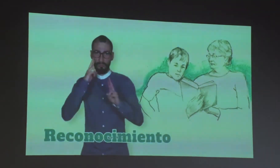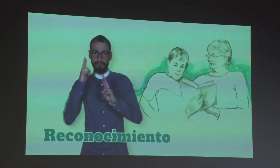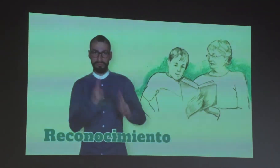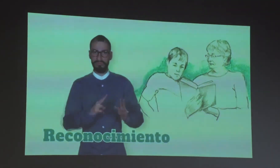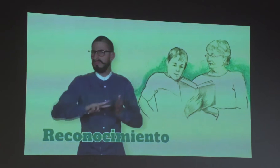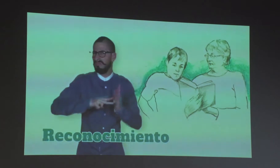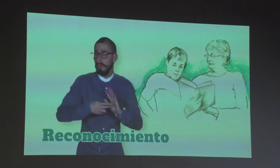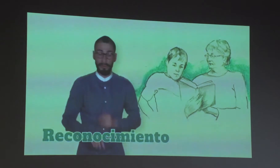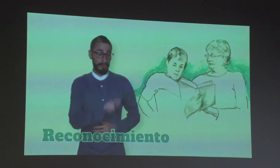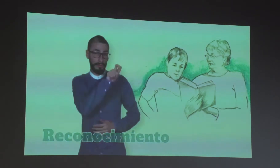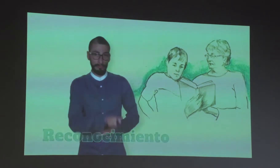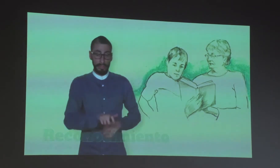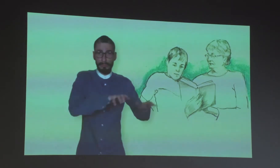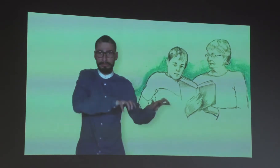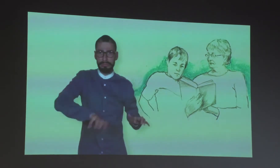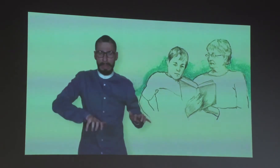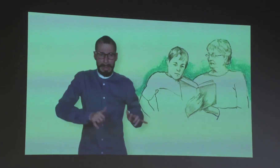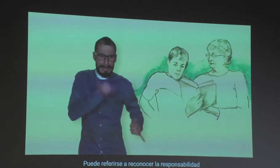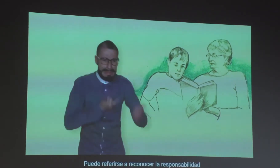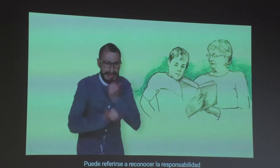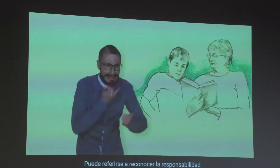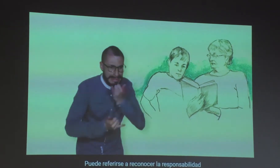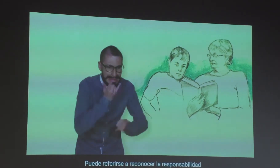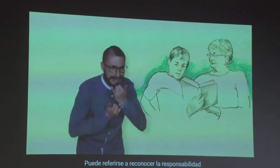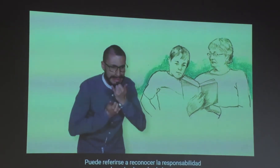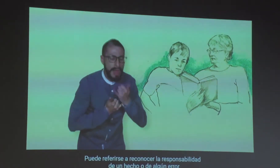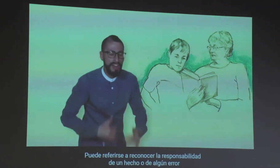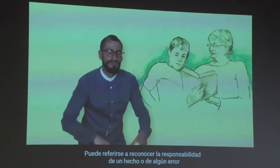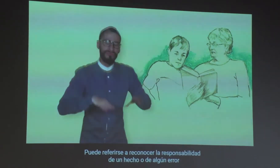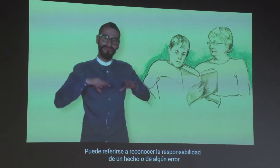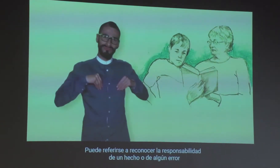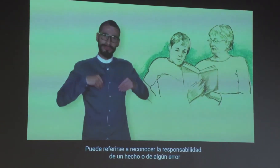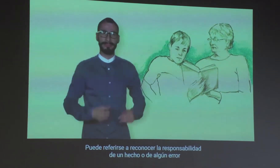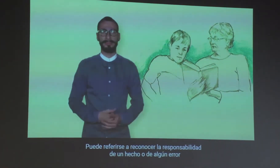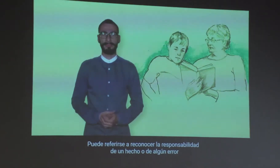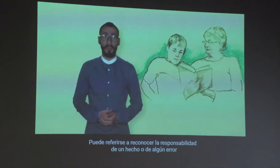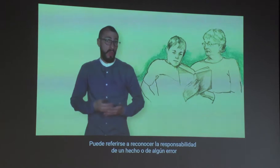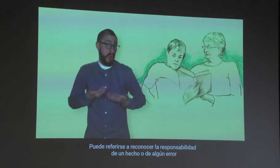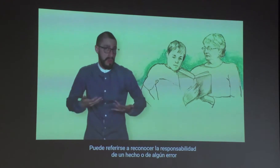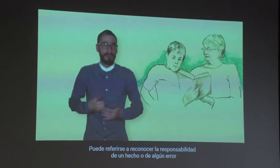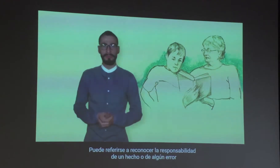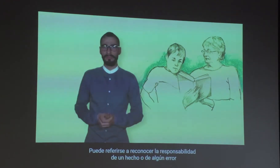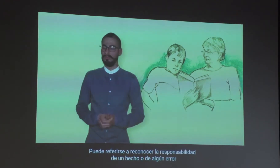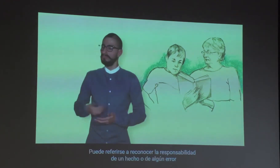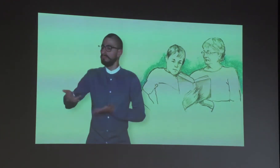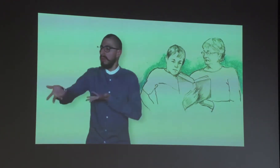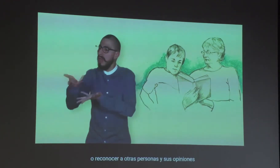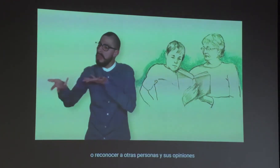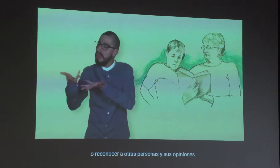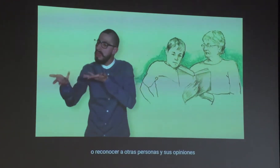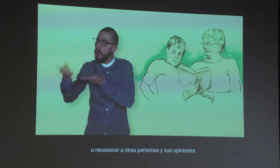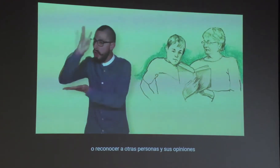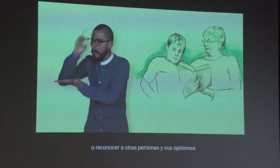Reconocimiento. Significa aceptación. Puede referirse a reconocer la responsabilidad de un hecho o de algún error,